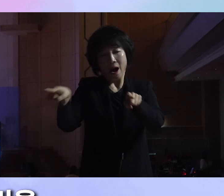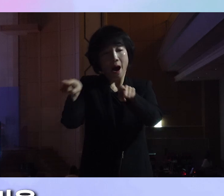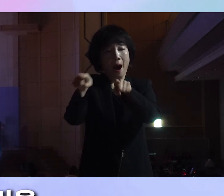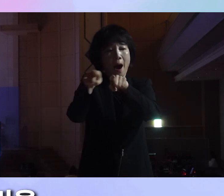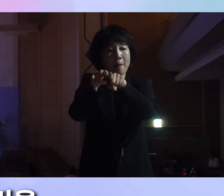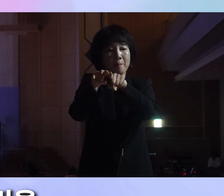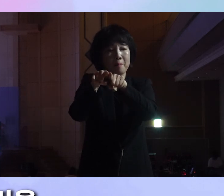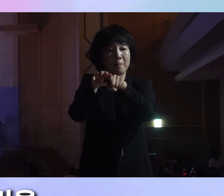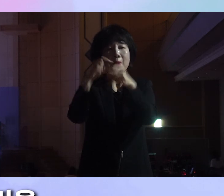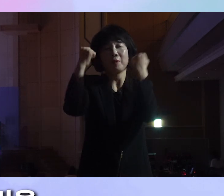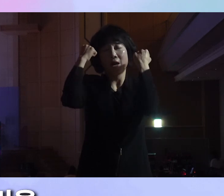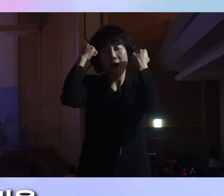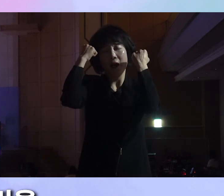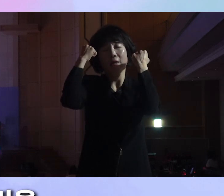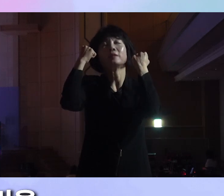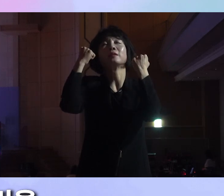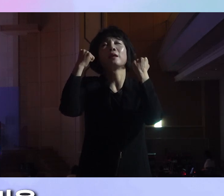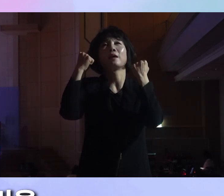함께